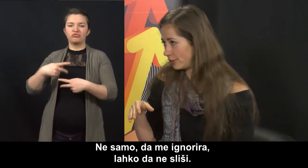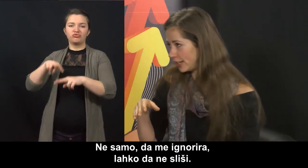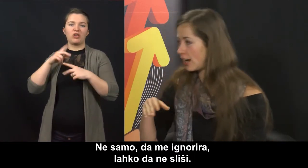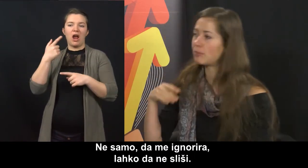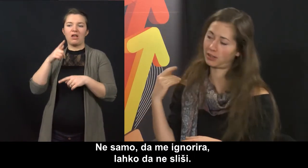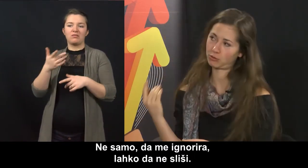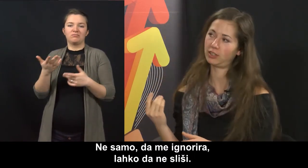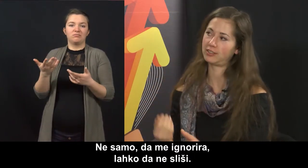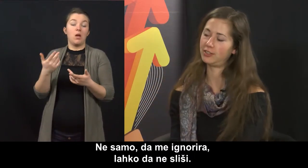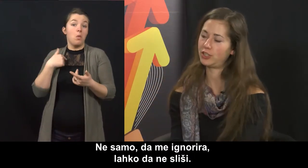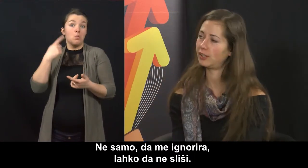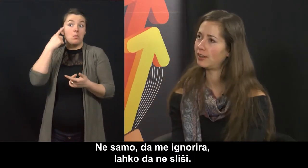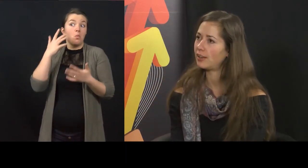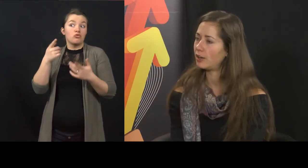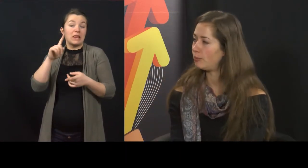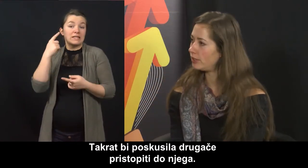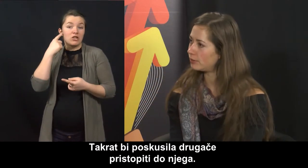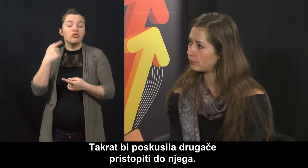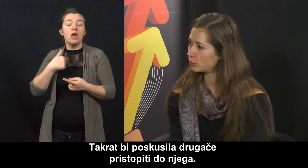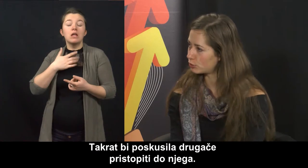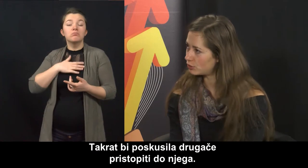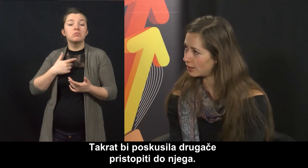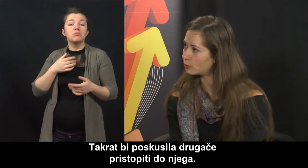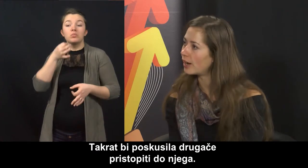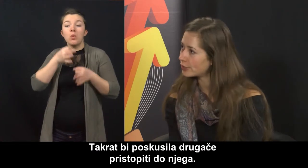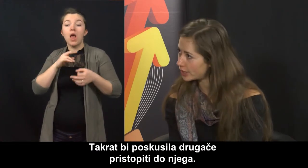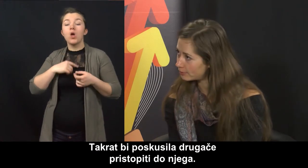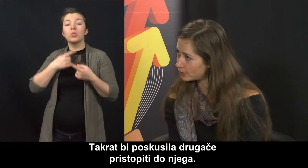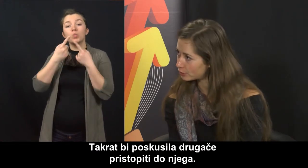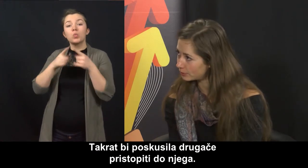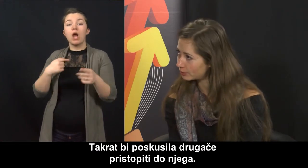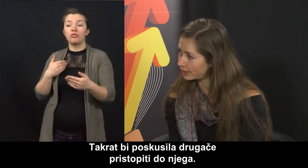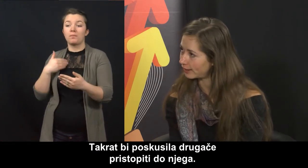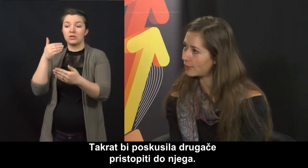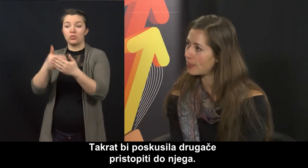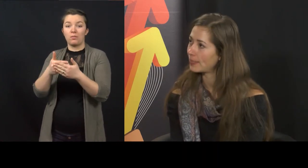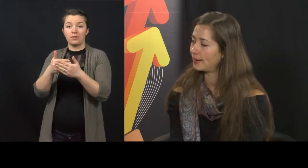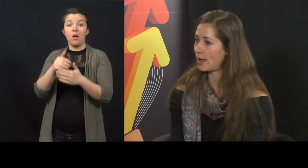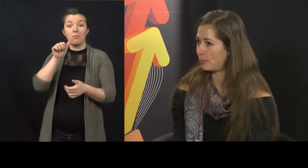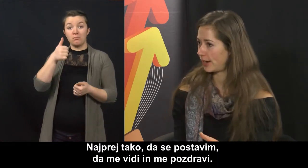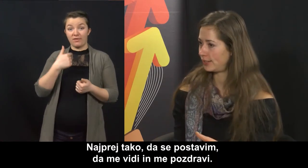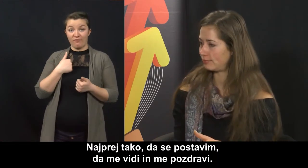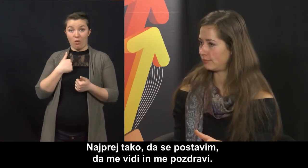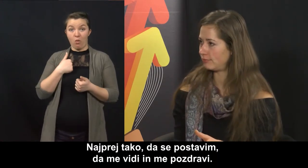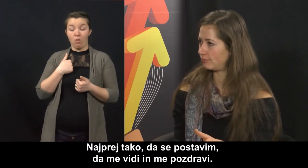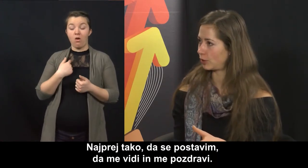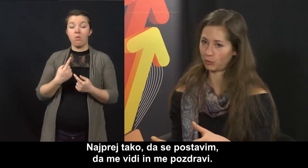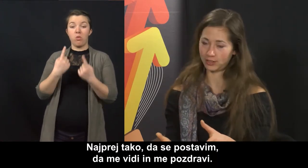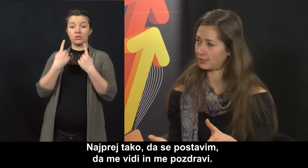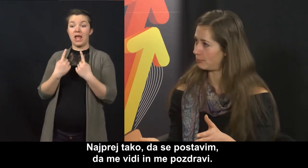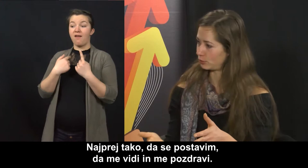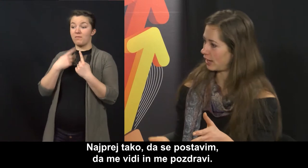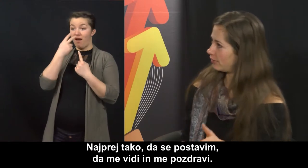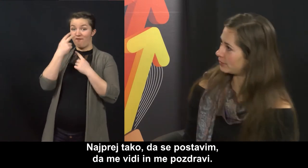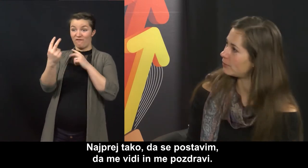da me ignorira, ampak lahko, da ne sliši. Bi poskusila drugače pristopiti do njega. Najprej tako,